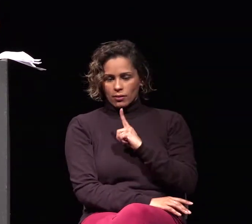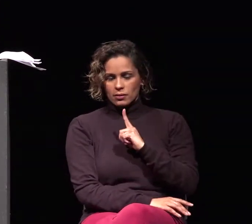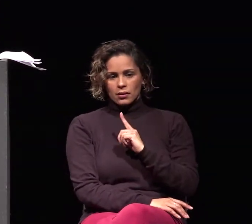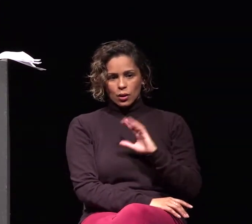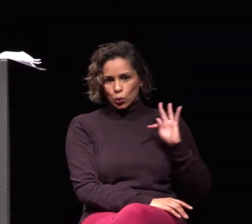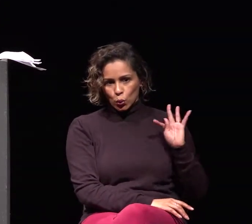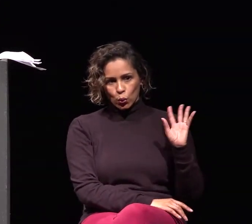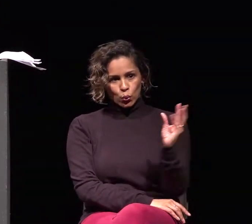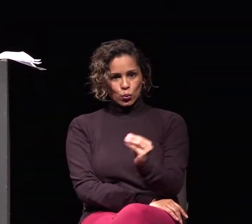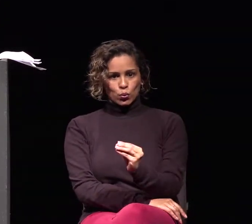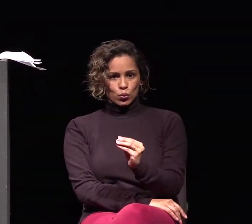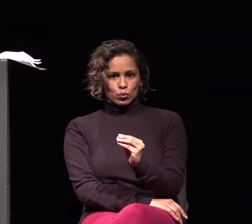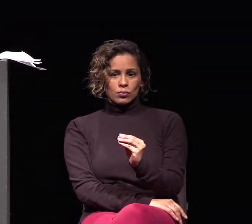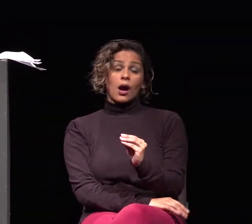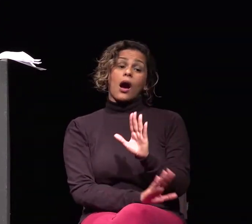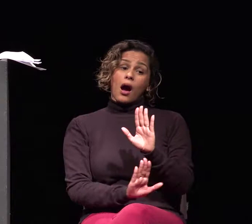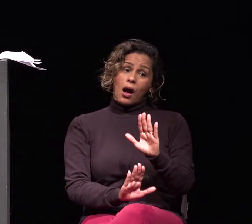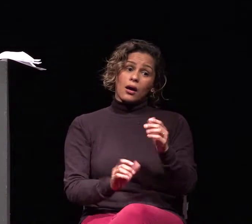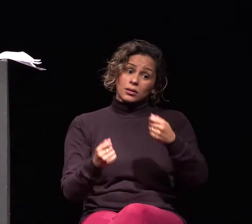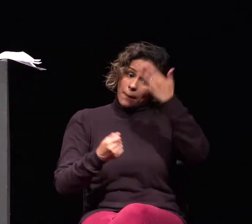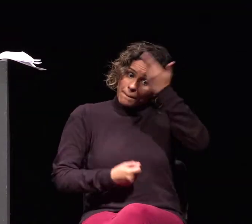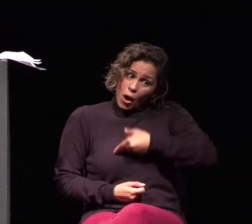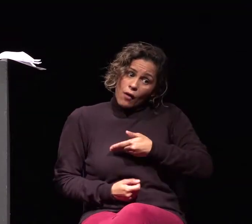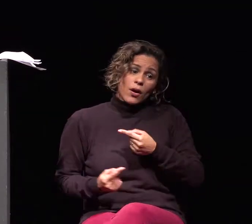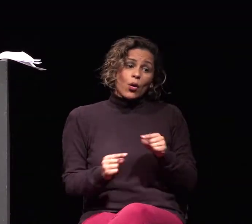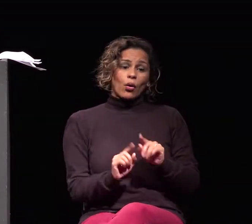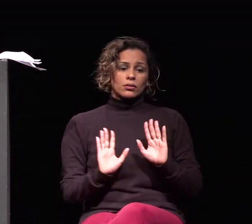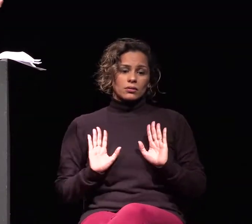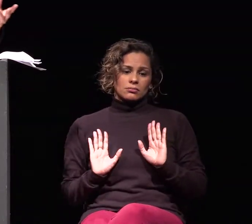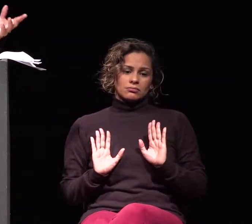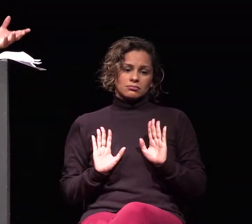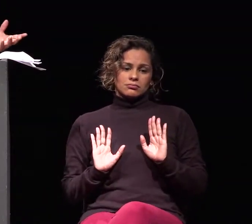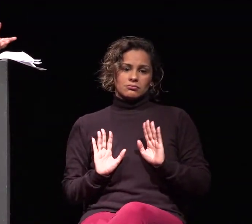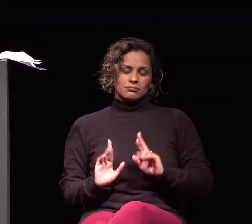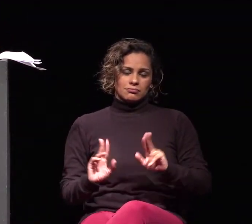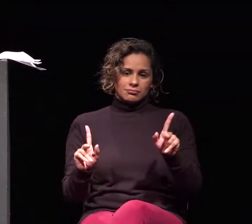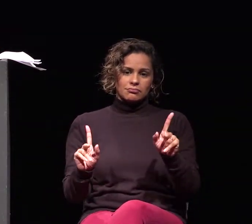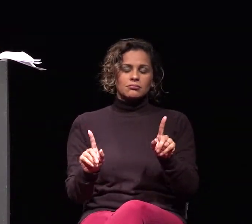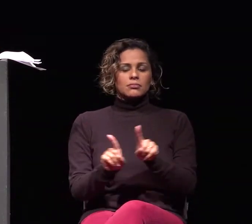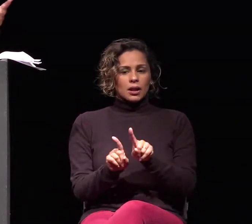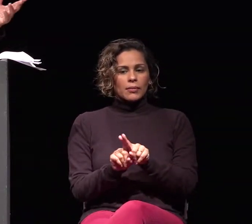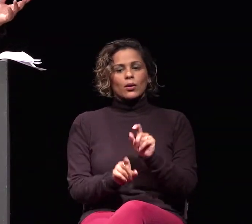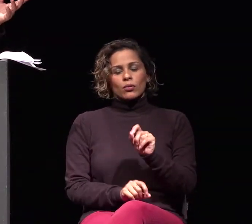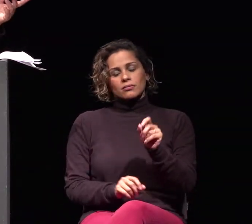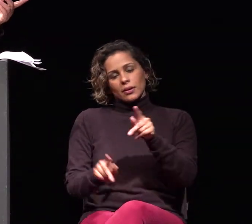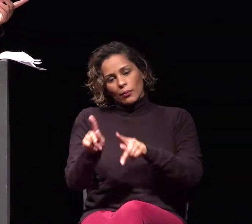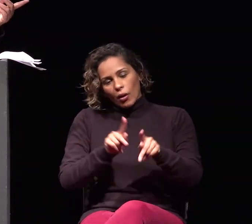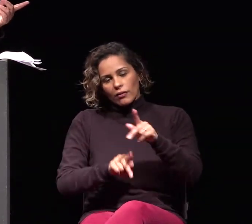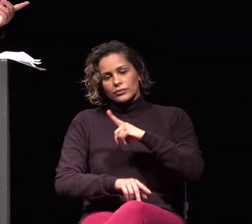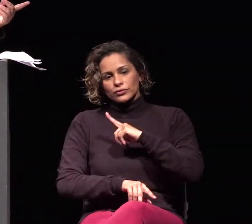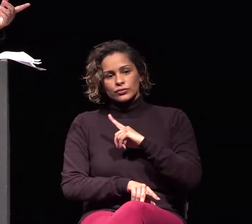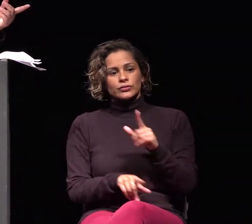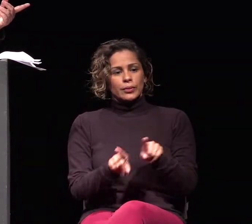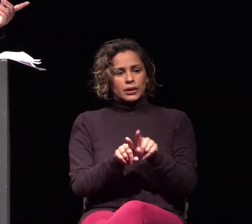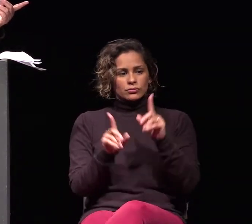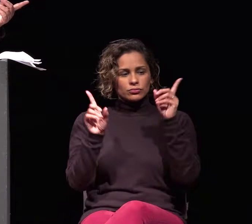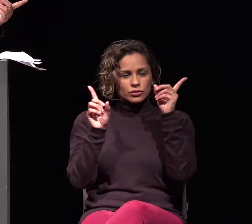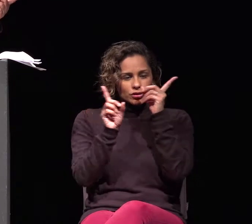isso repercute no sistema de justiça e as dificuldades que a